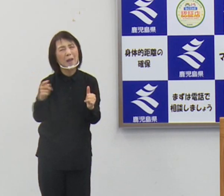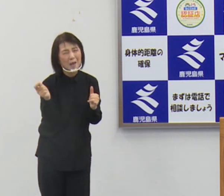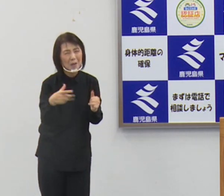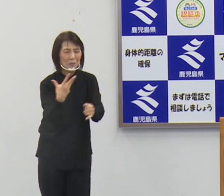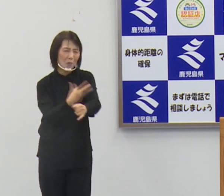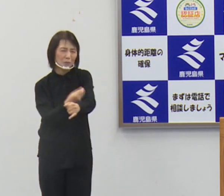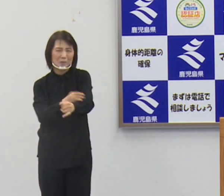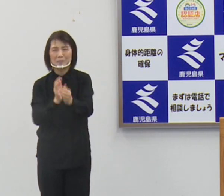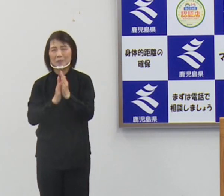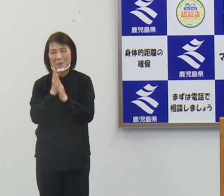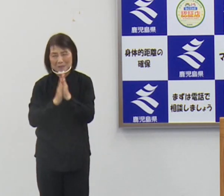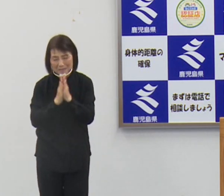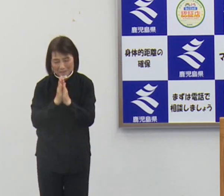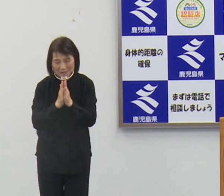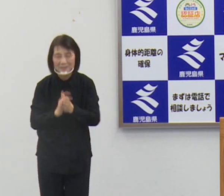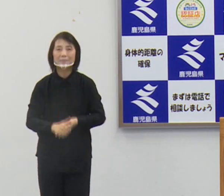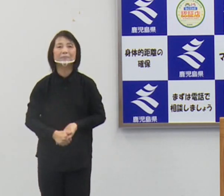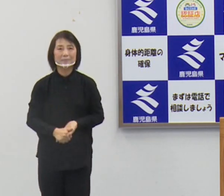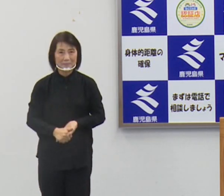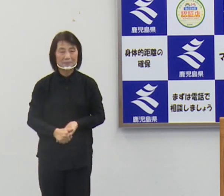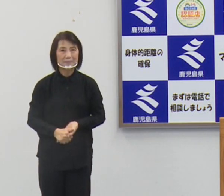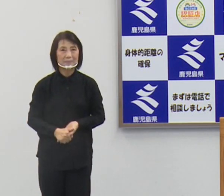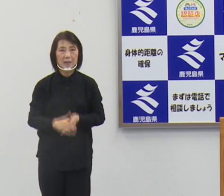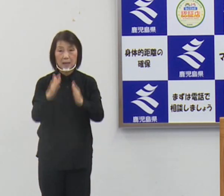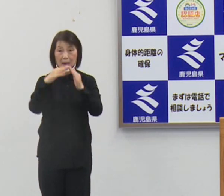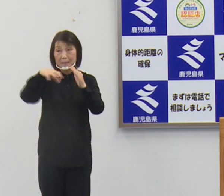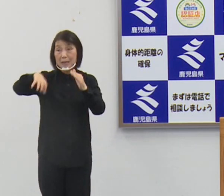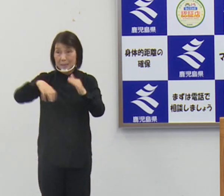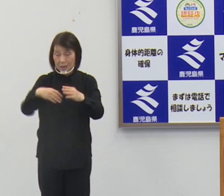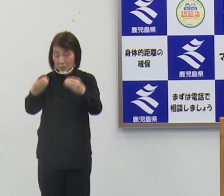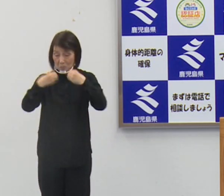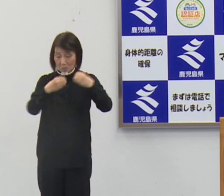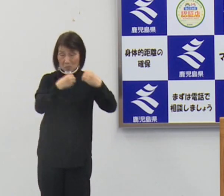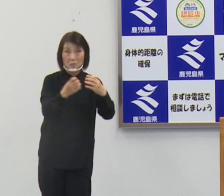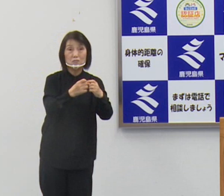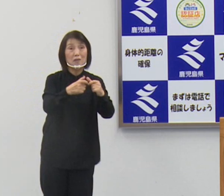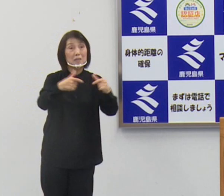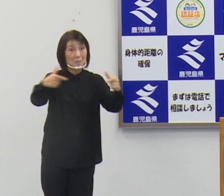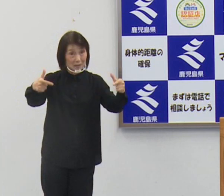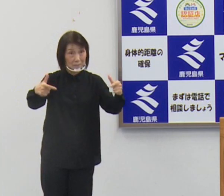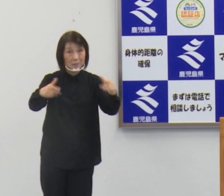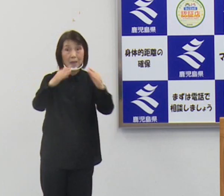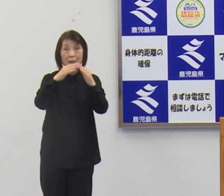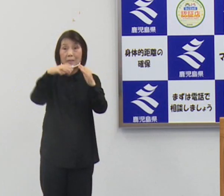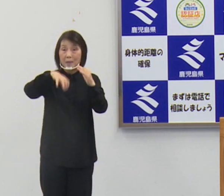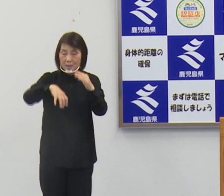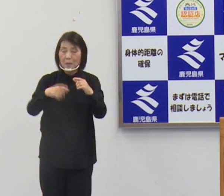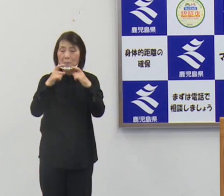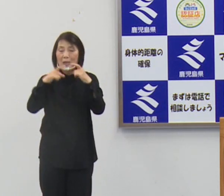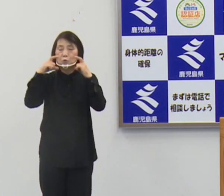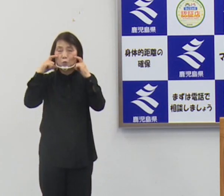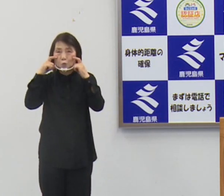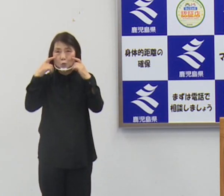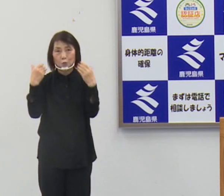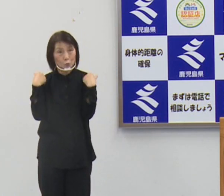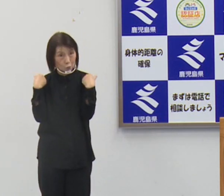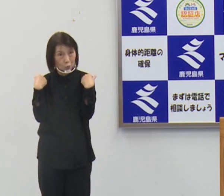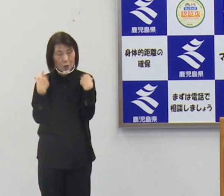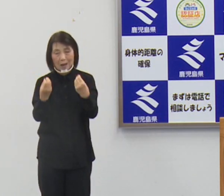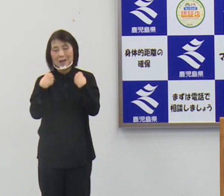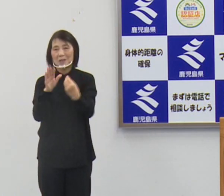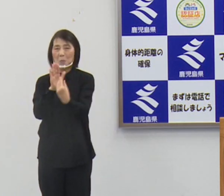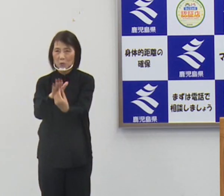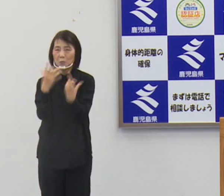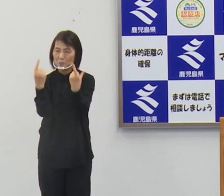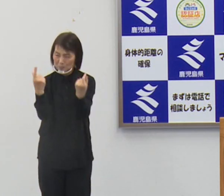接種をお願いいたします。また家庭内感染が増えていることから家庭内でもマスク着用など感染防止対策の徹底